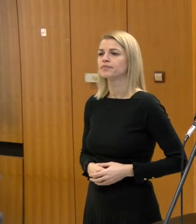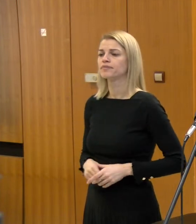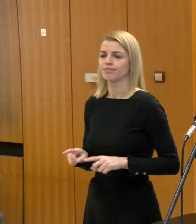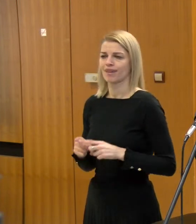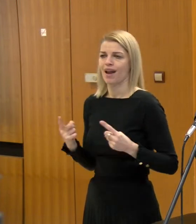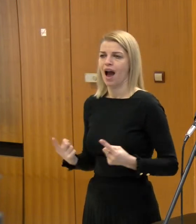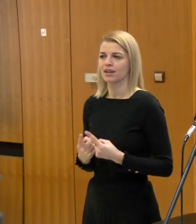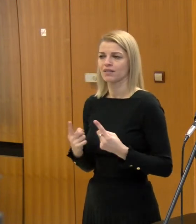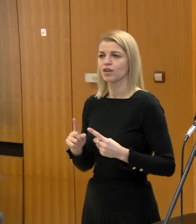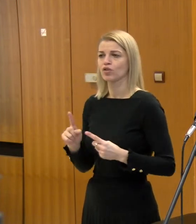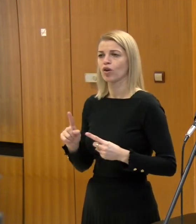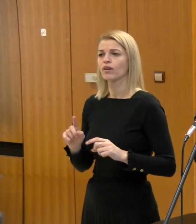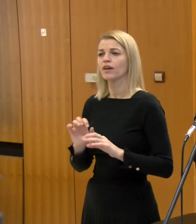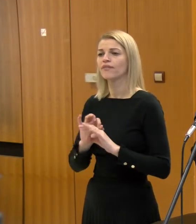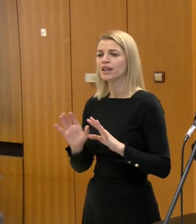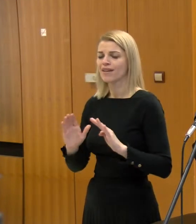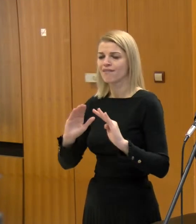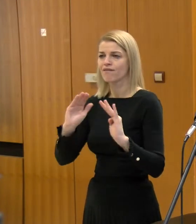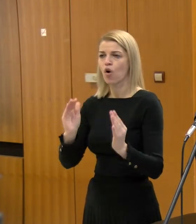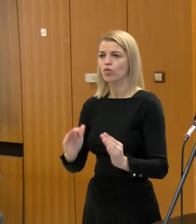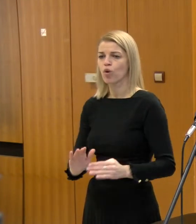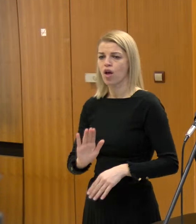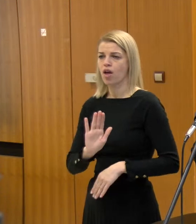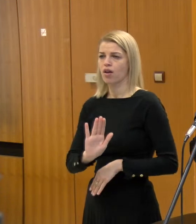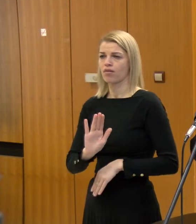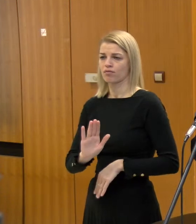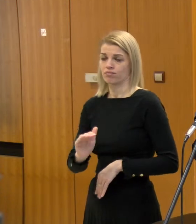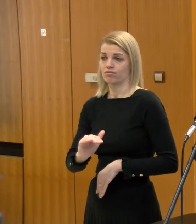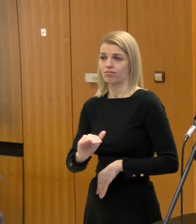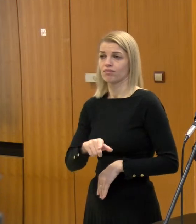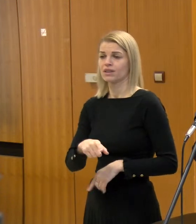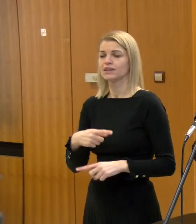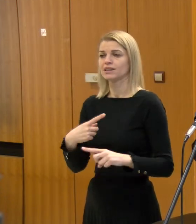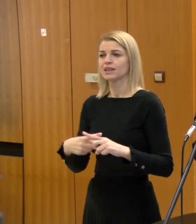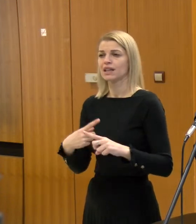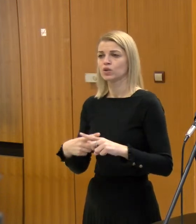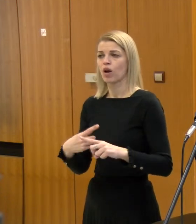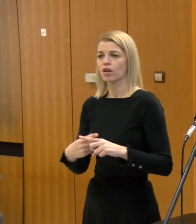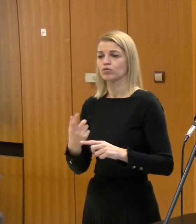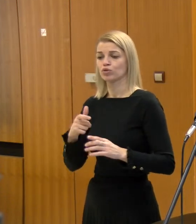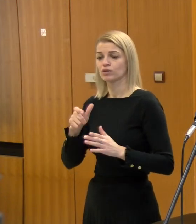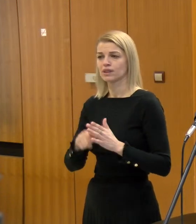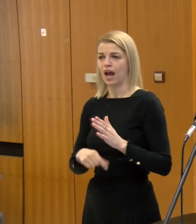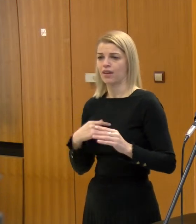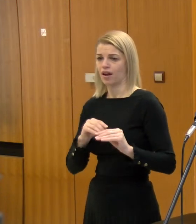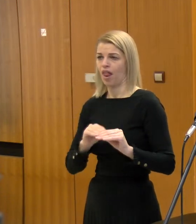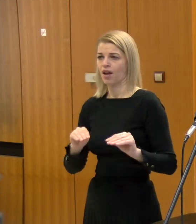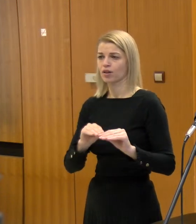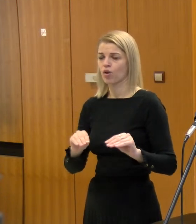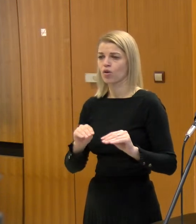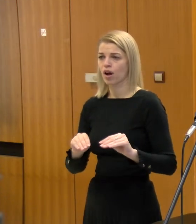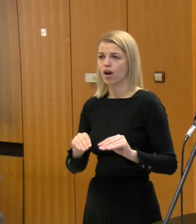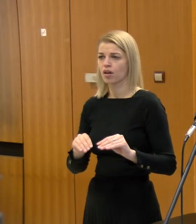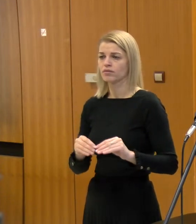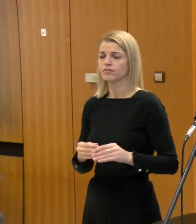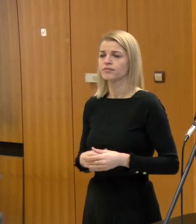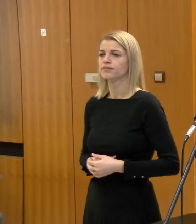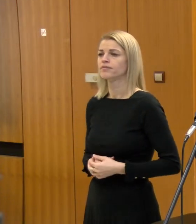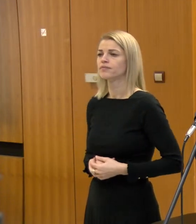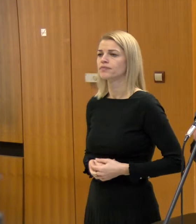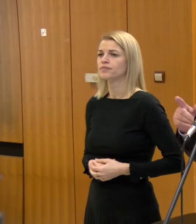aktivít, ktoré by formovali jeho sexualitu zo strany lektora alebo zo strany tohoto